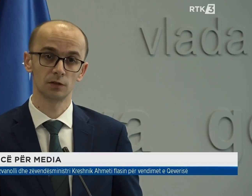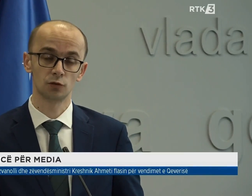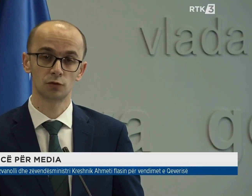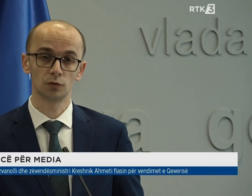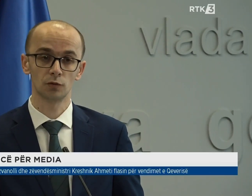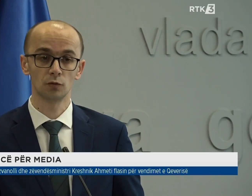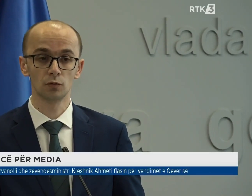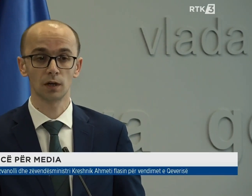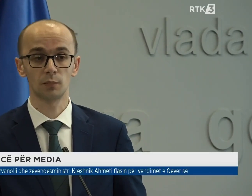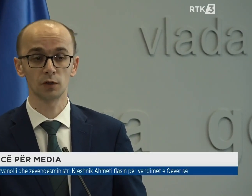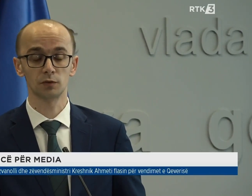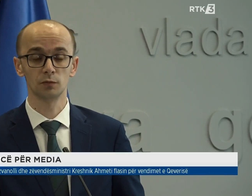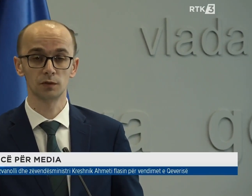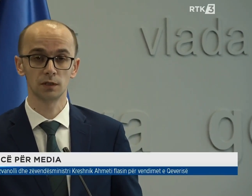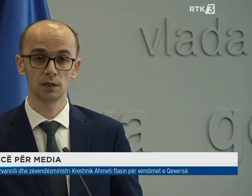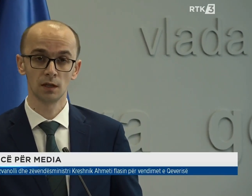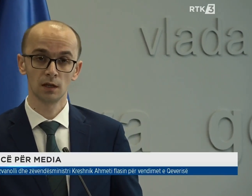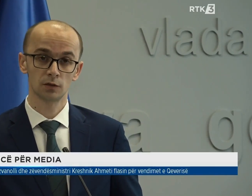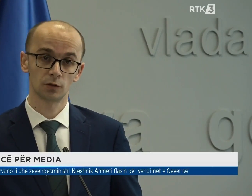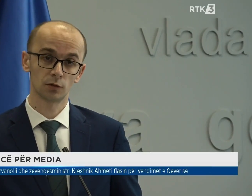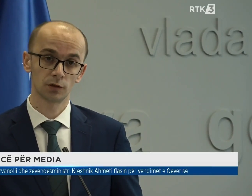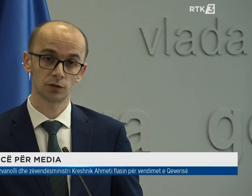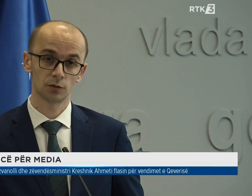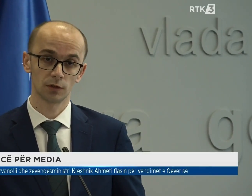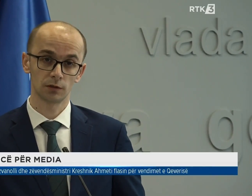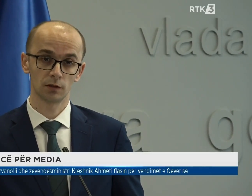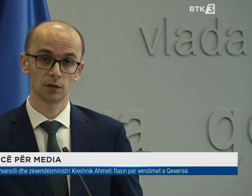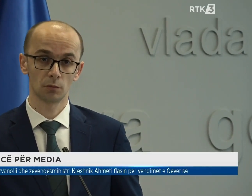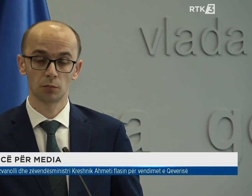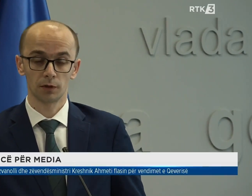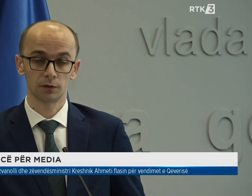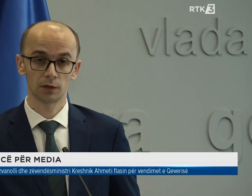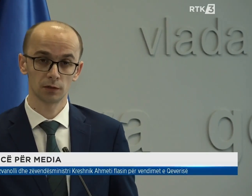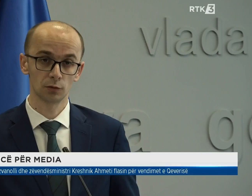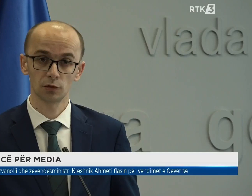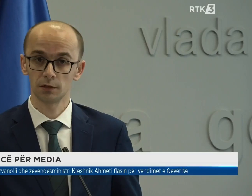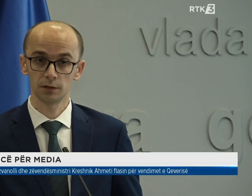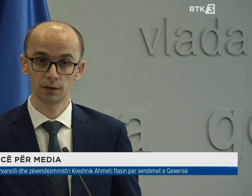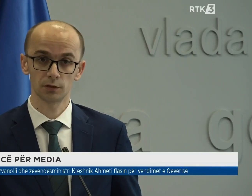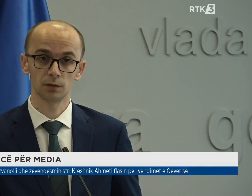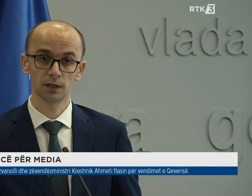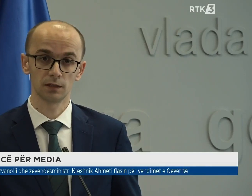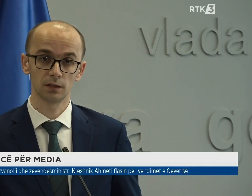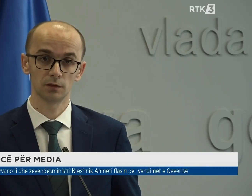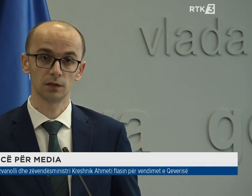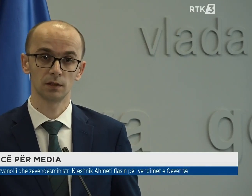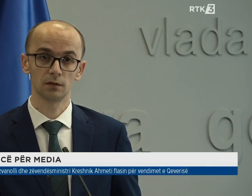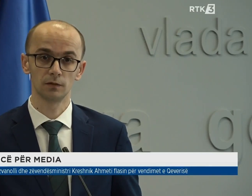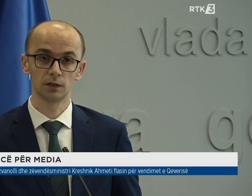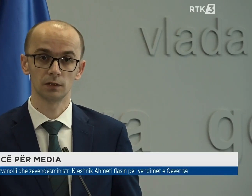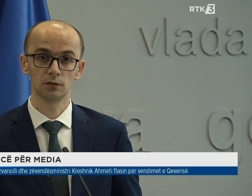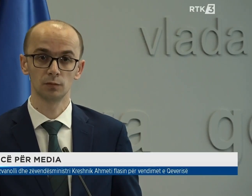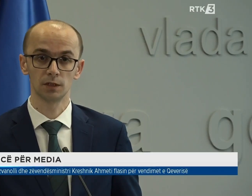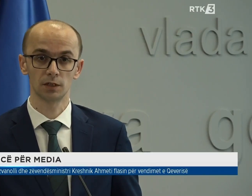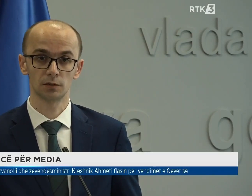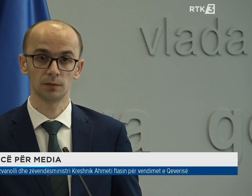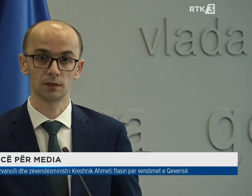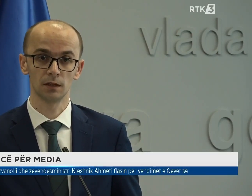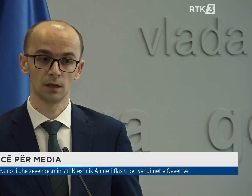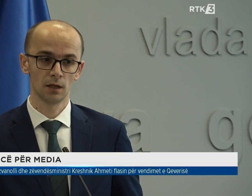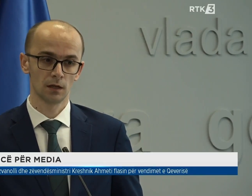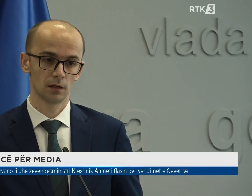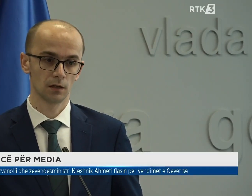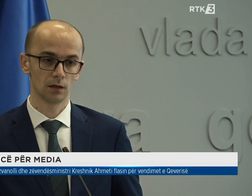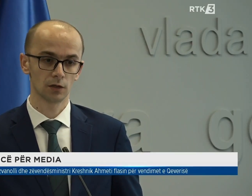proces gjithësor, ku ka pasur mundësi që të kontestohet edhe të ketë ndoshta një rezultat tjetër deri në vitin